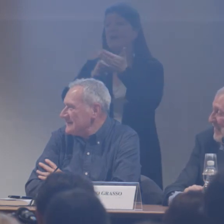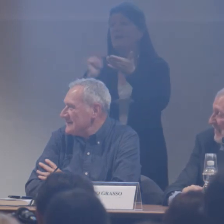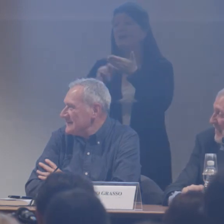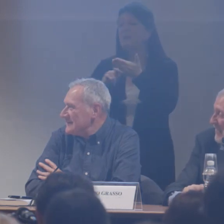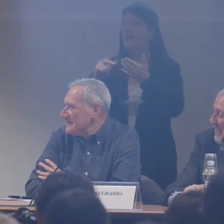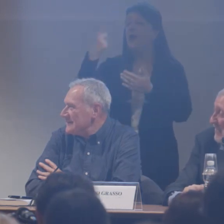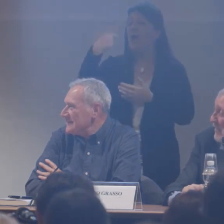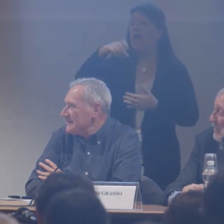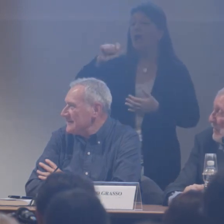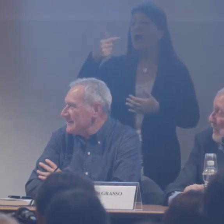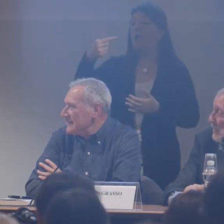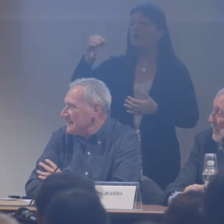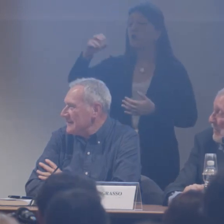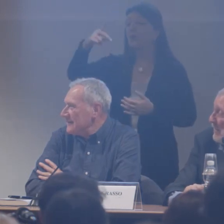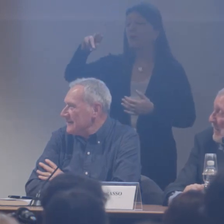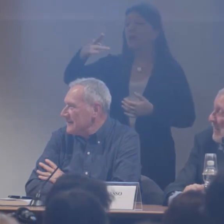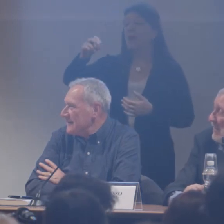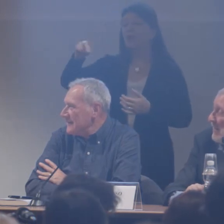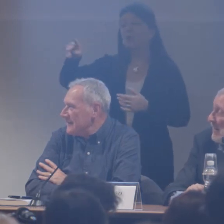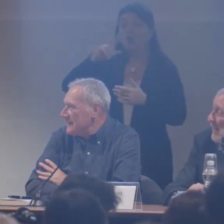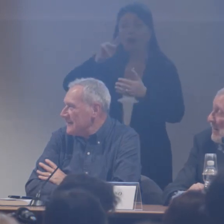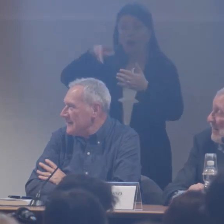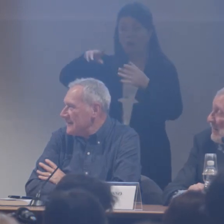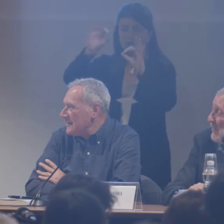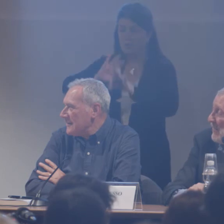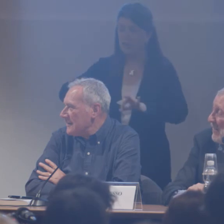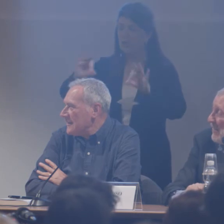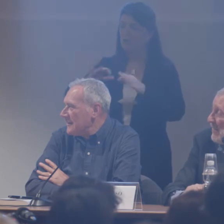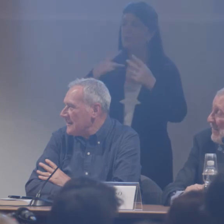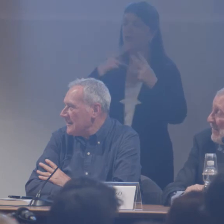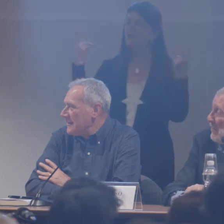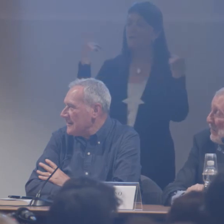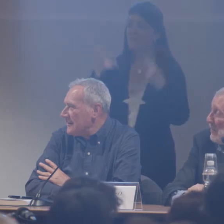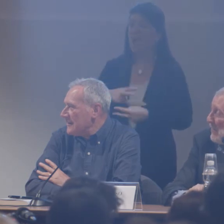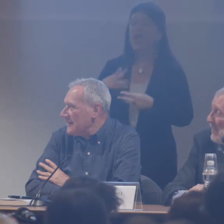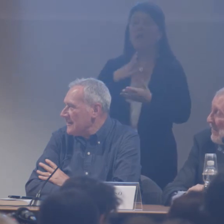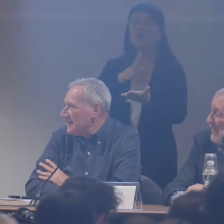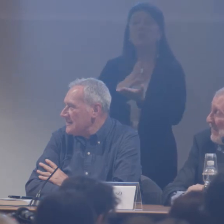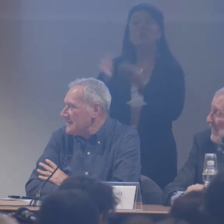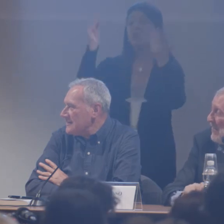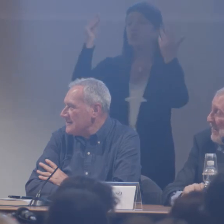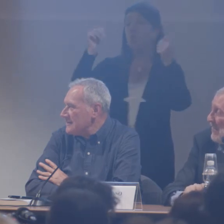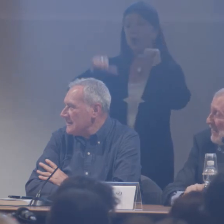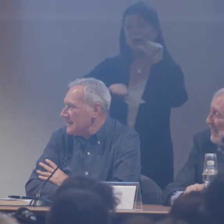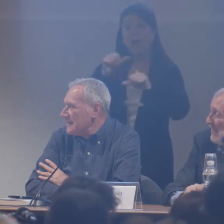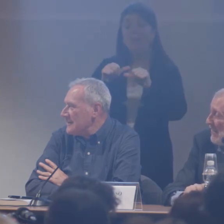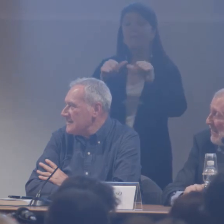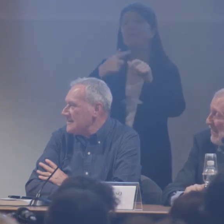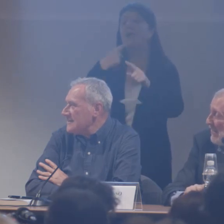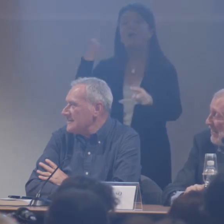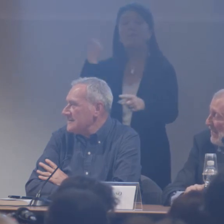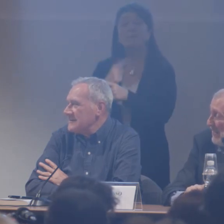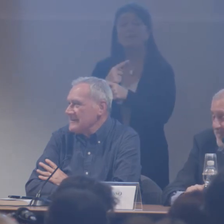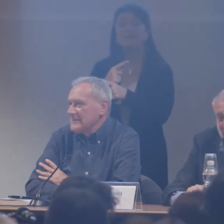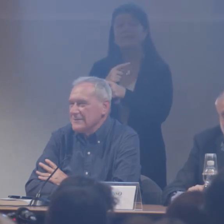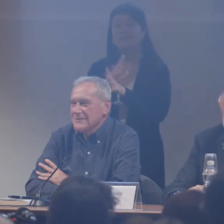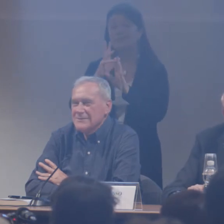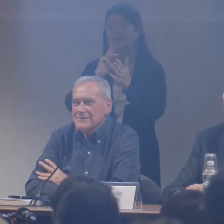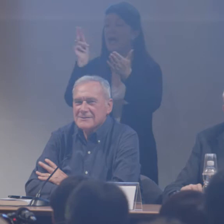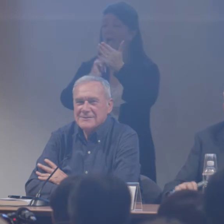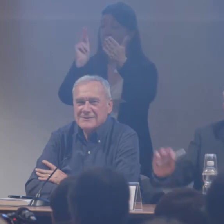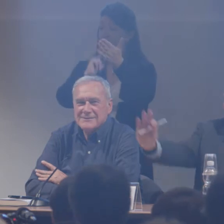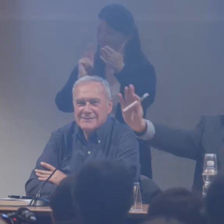ma la frase è la terra dove tutto cambia perché tutto rimanga come prima. Editore meraviglioso, giustamente,